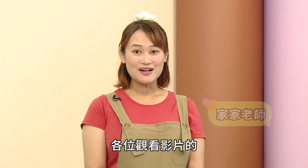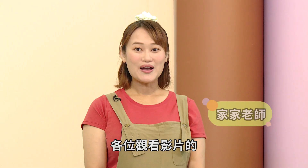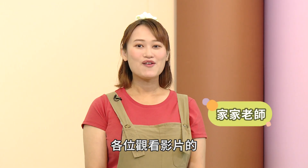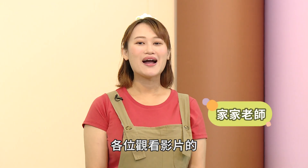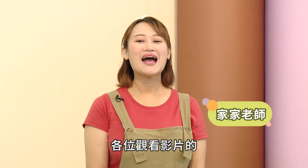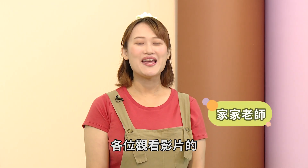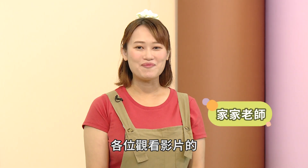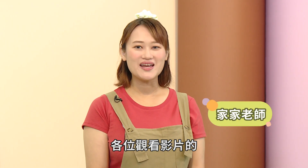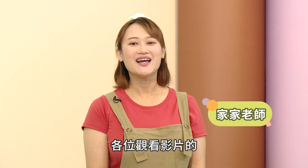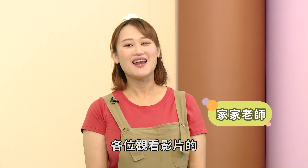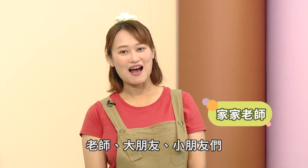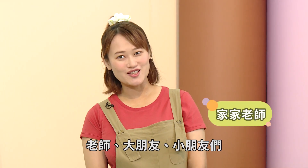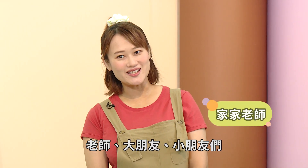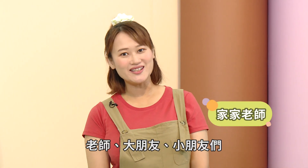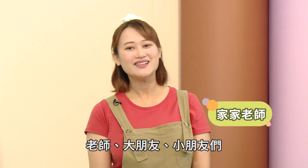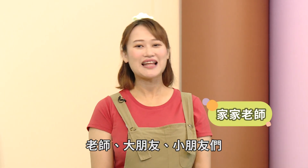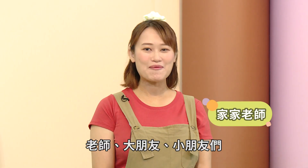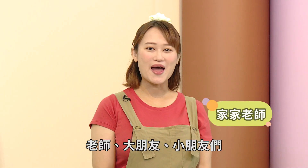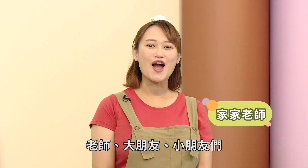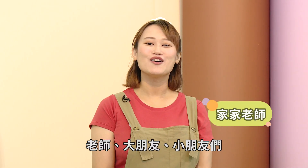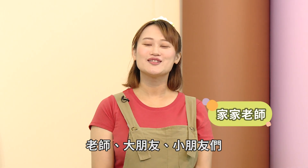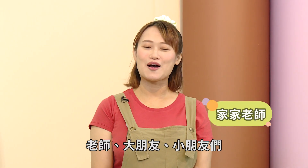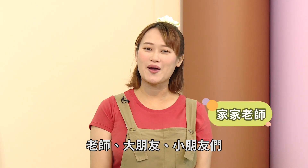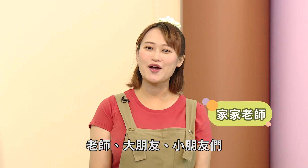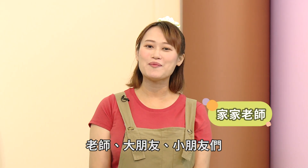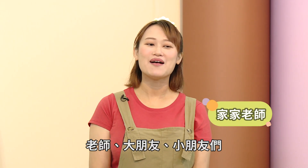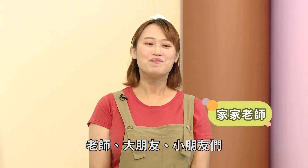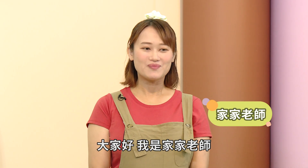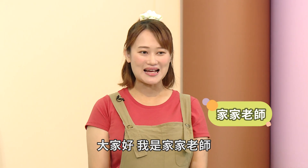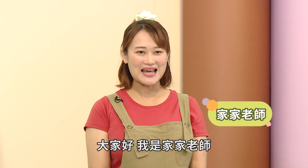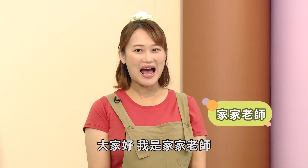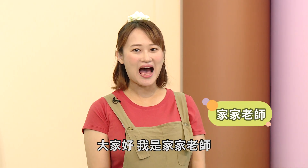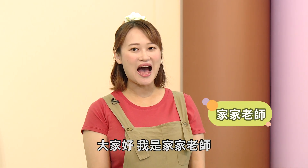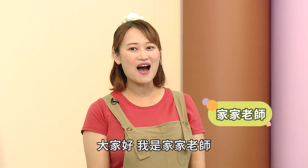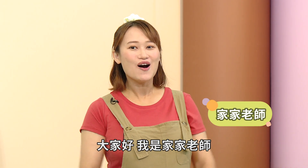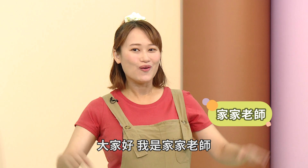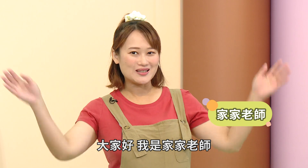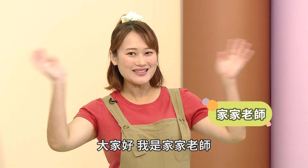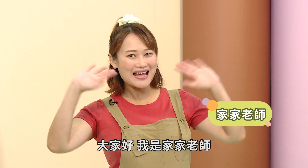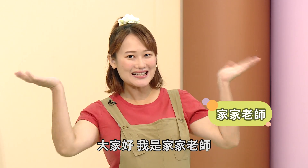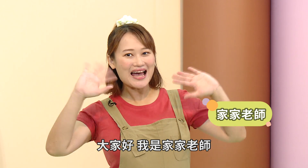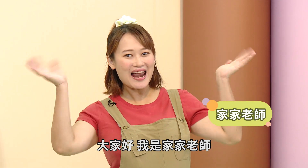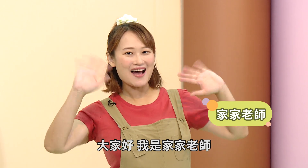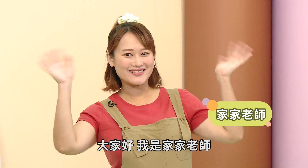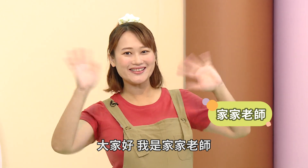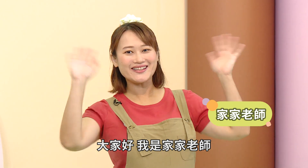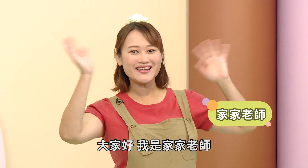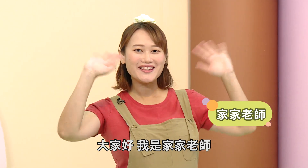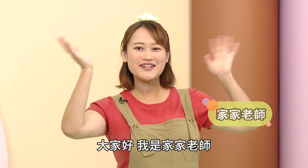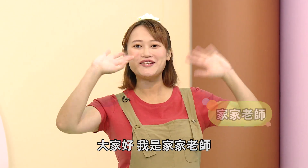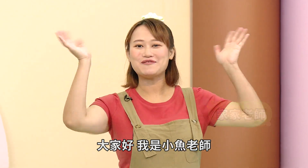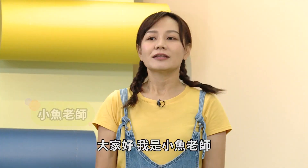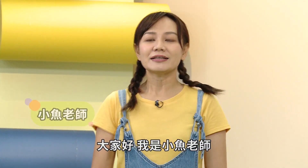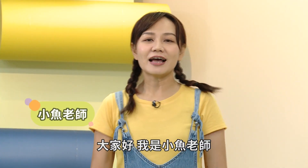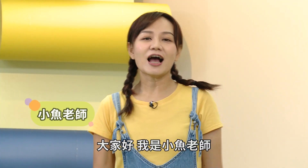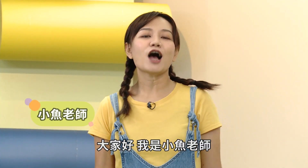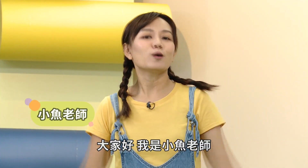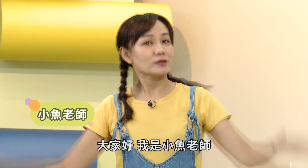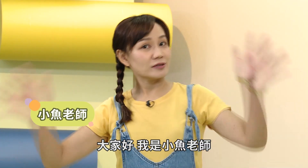各位观看影片的老师、大朋友、小朋友们，大家好，我是佳佳老师。 大家好，我是小